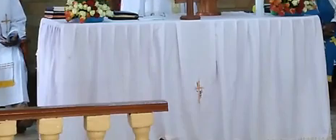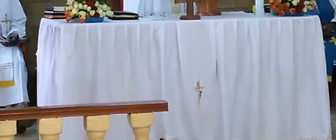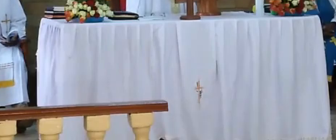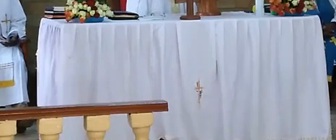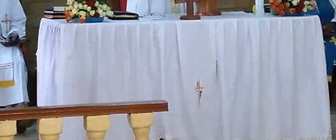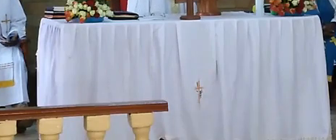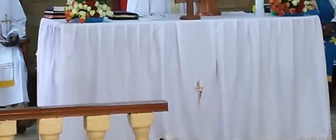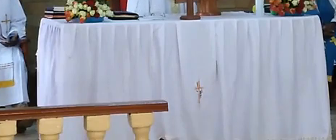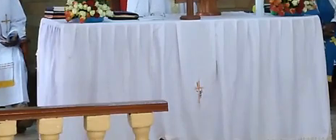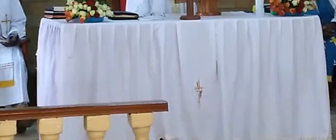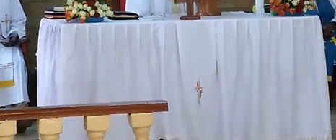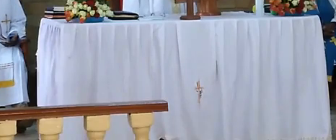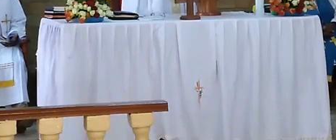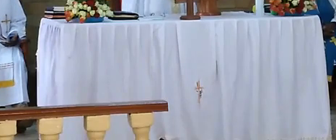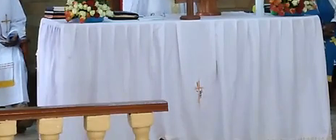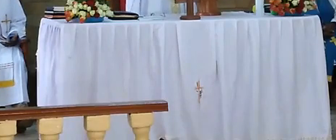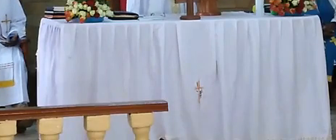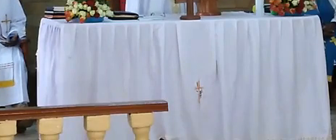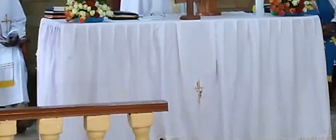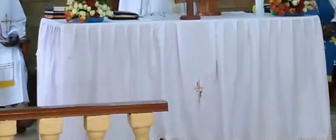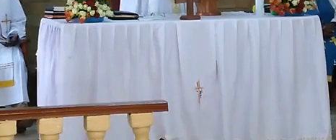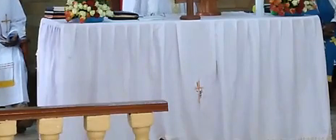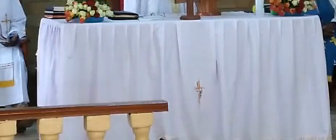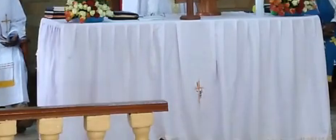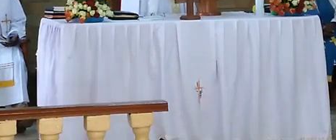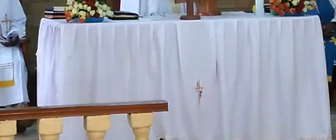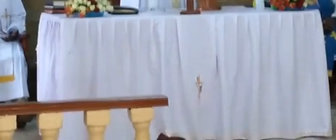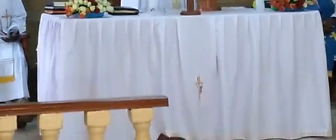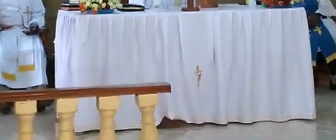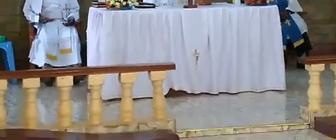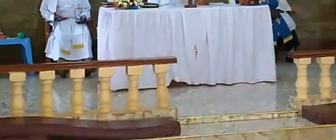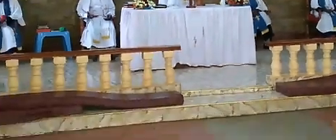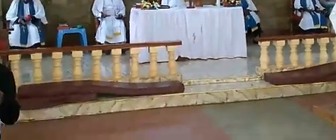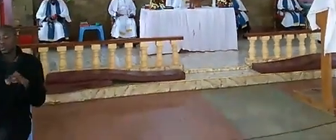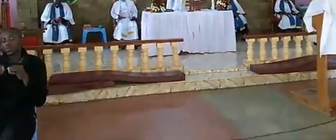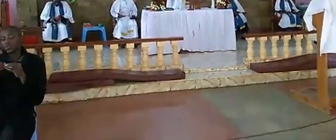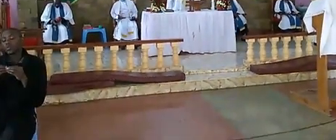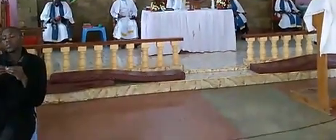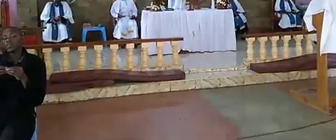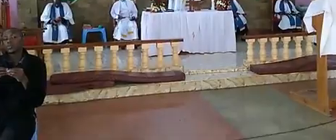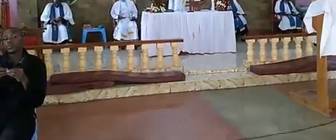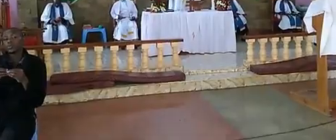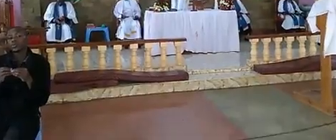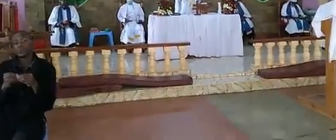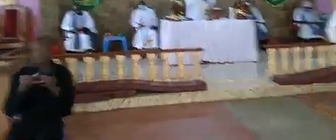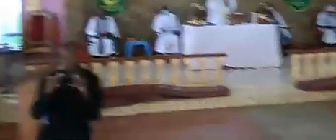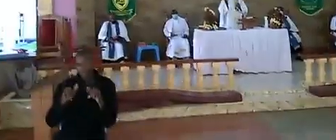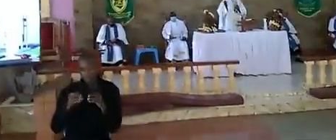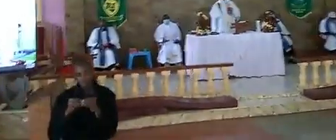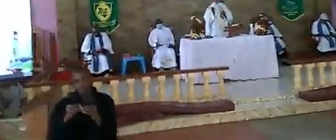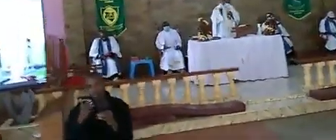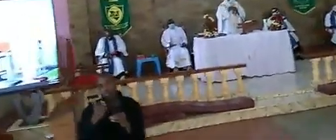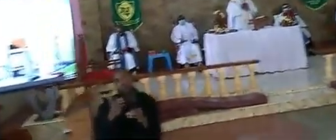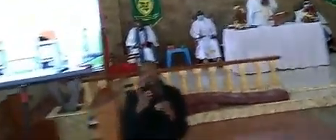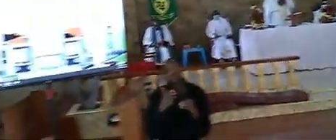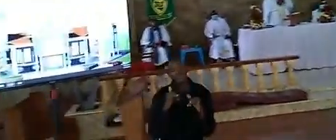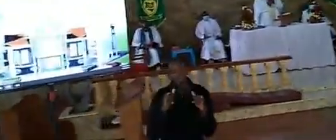witũ na kĩa Mũriũ na kĩa Roho Mũtheru kĩroikara na inyuĩ na gĩtũre na inyuĩ